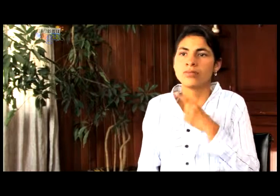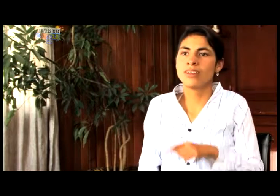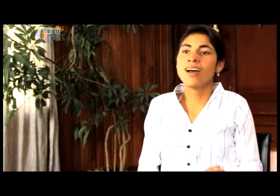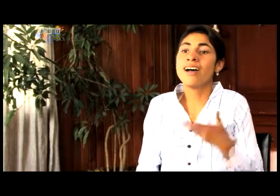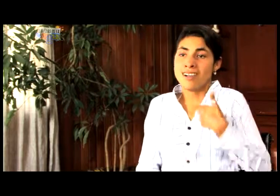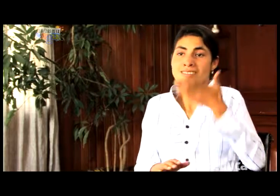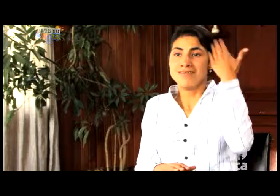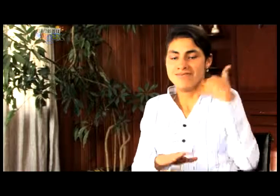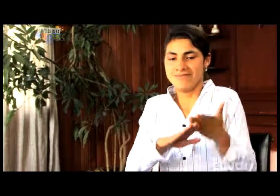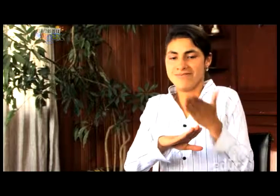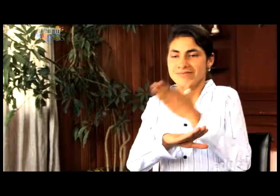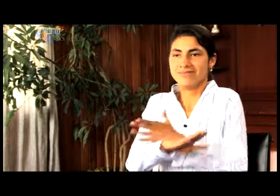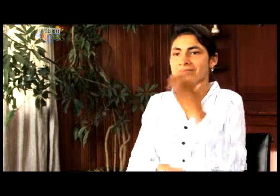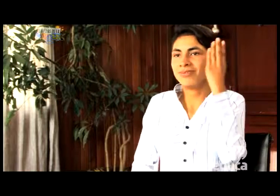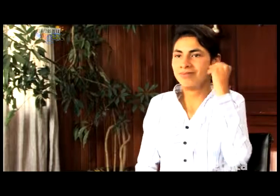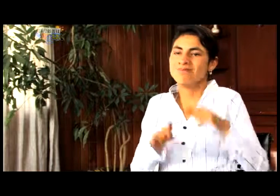Antes tenía amigos oyentes,